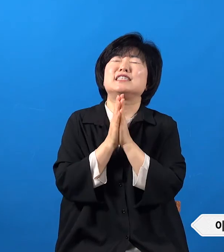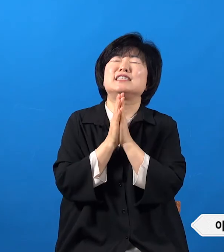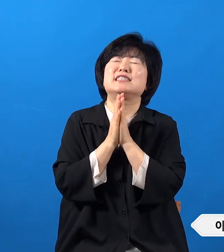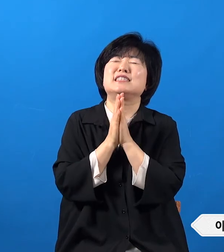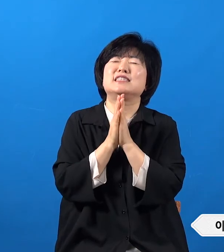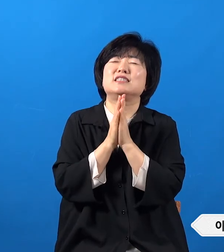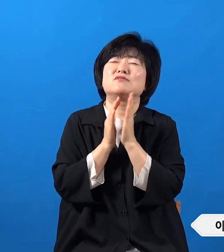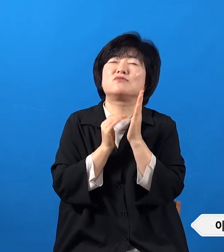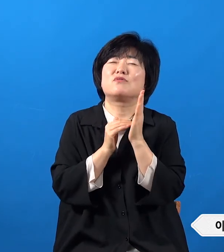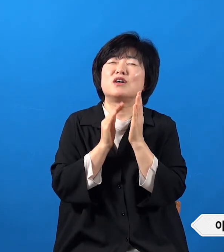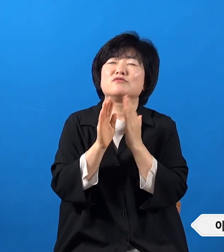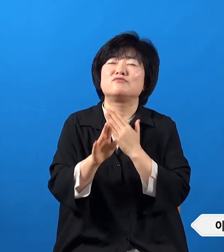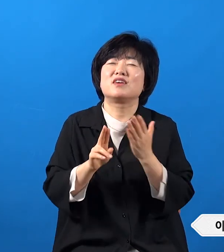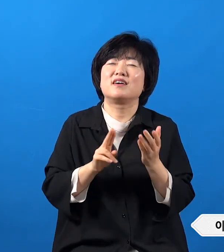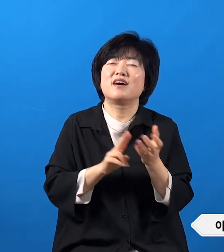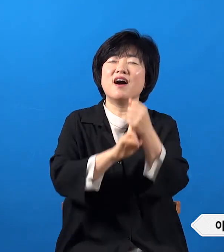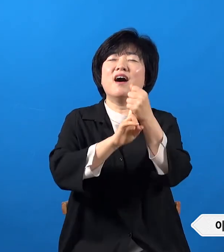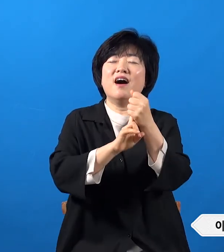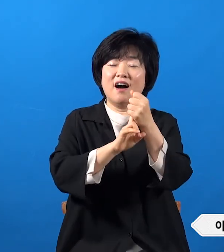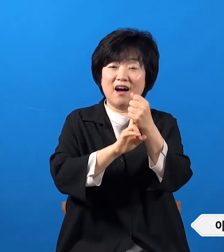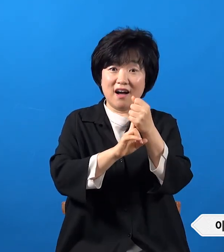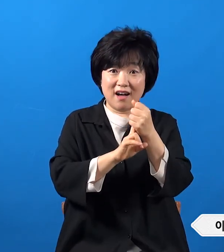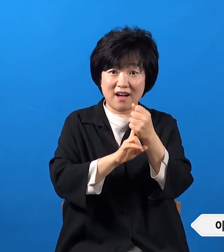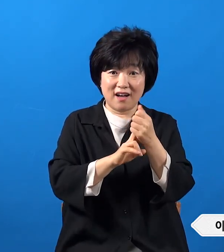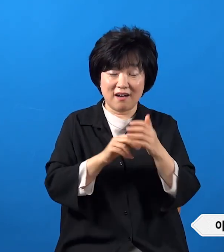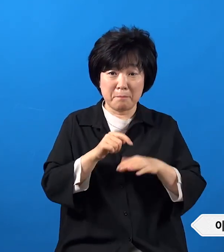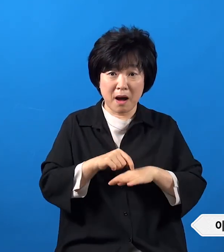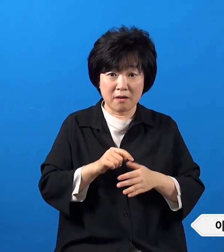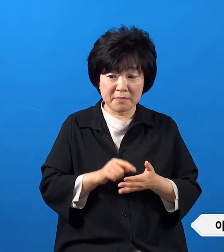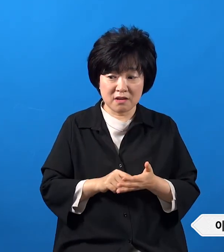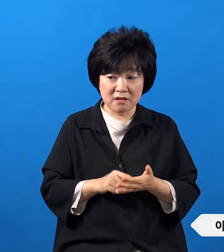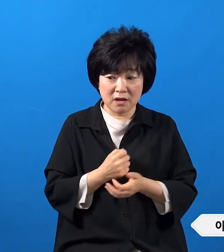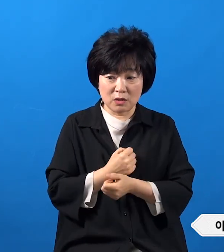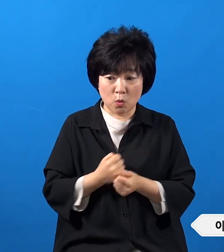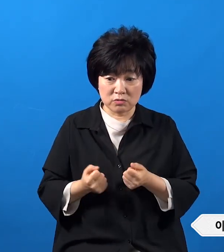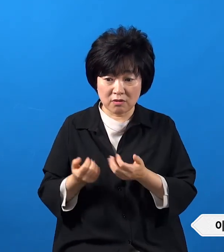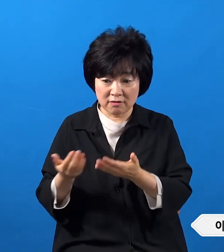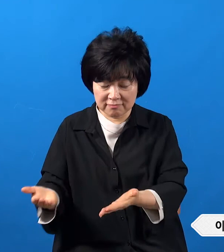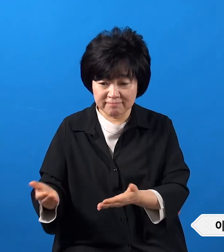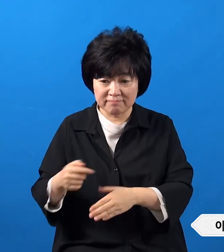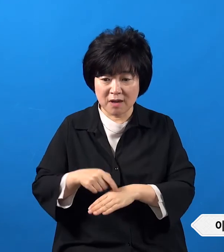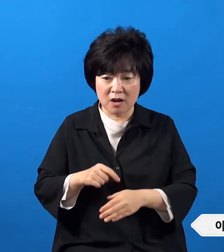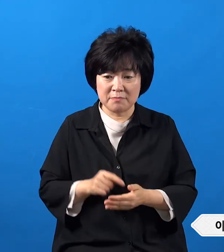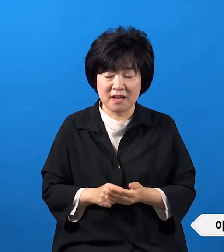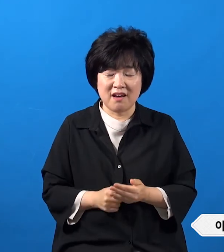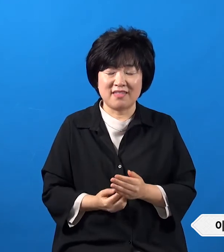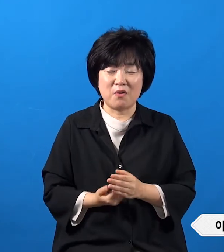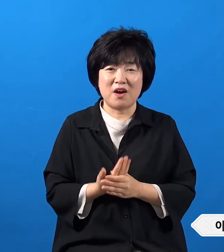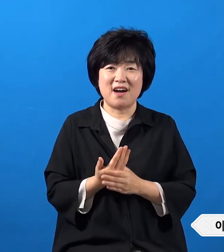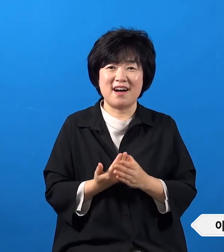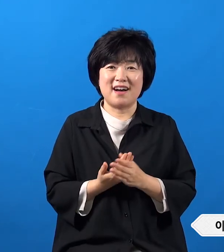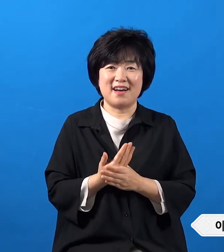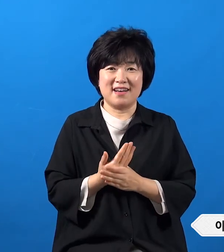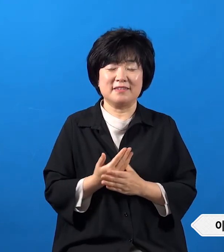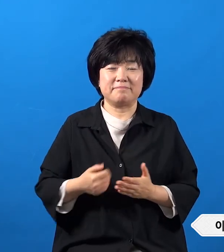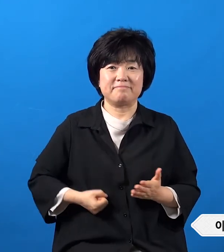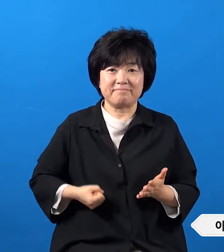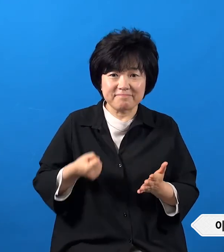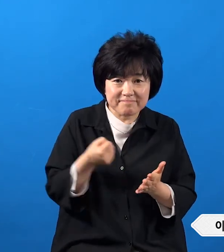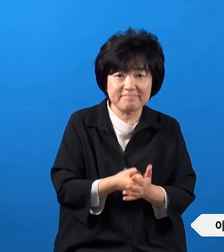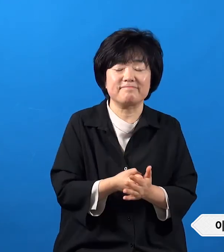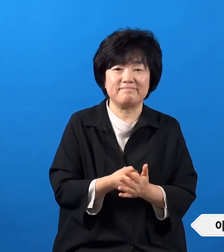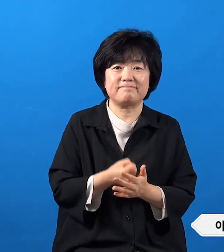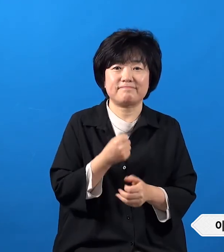기적이 일어났다. 그를 용서하는 마음이 내 안에서 솟구치고 있었다. 나는 처음에 의지적으로